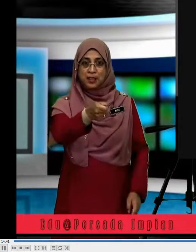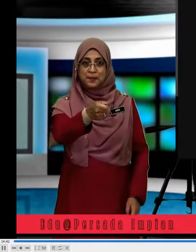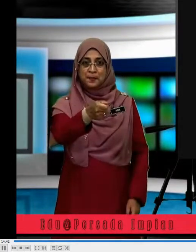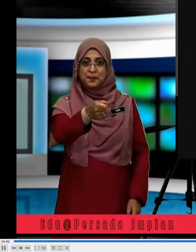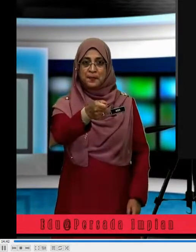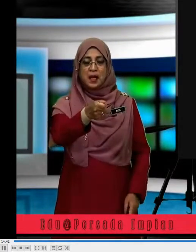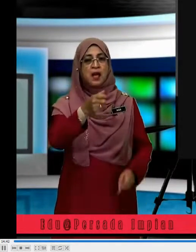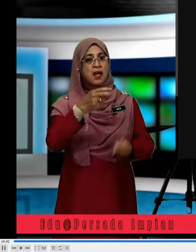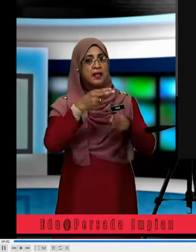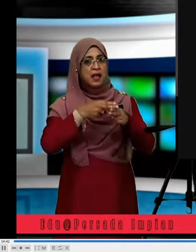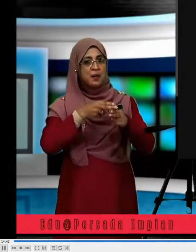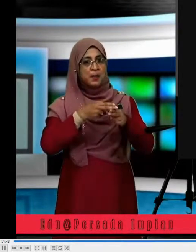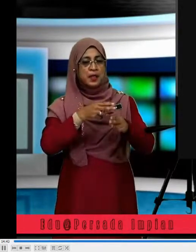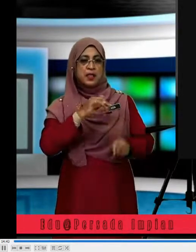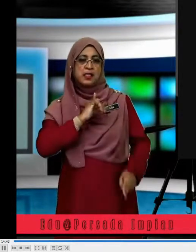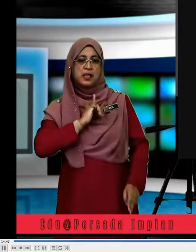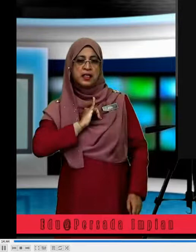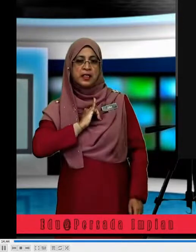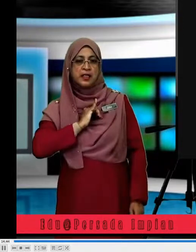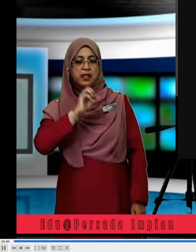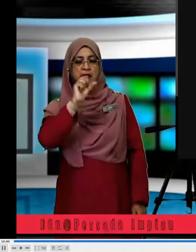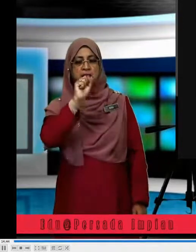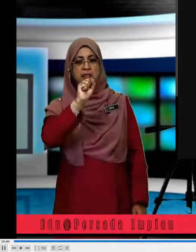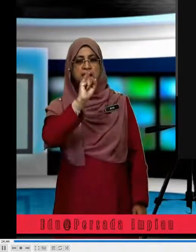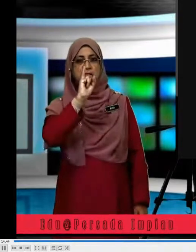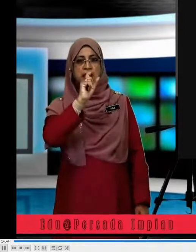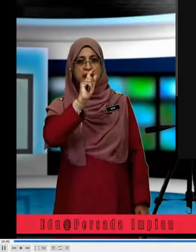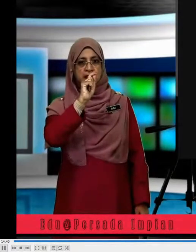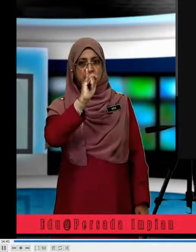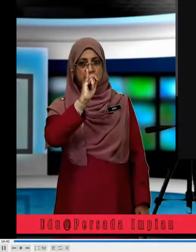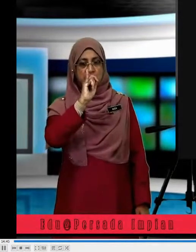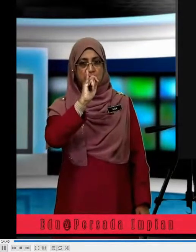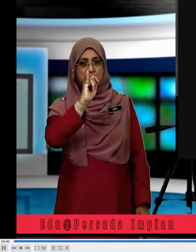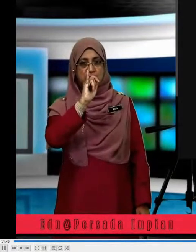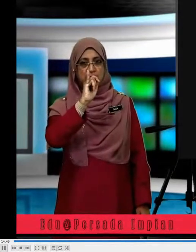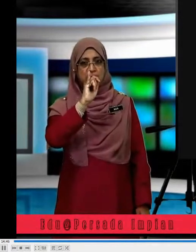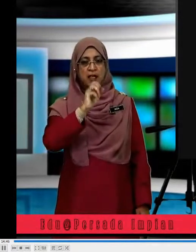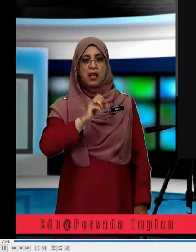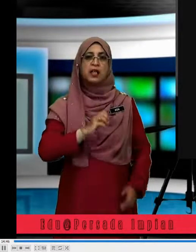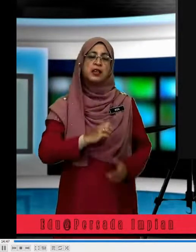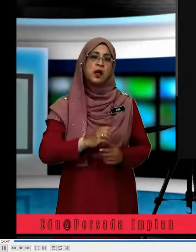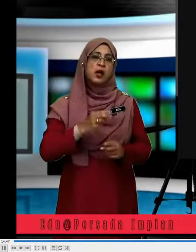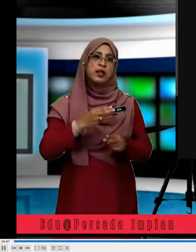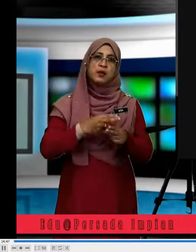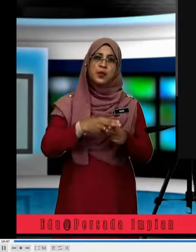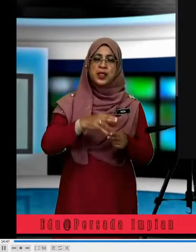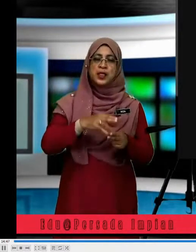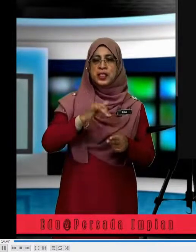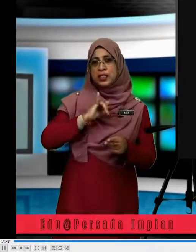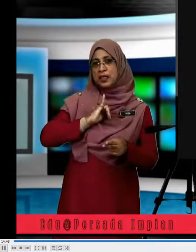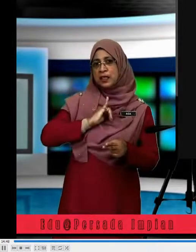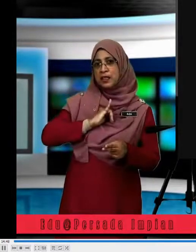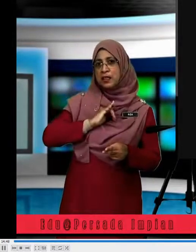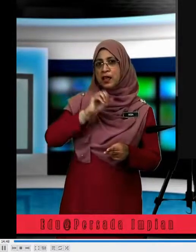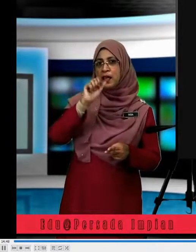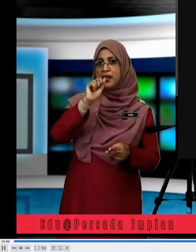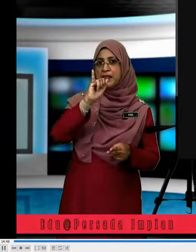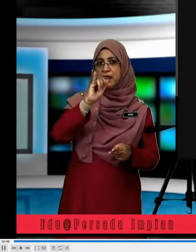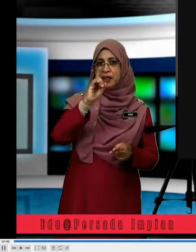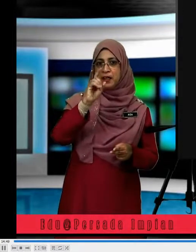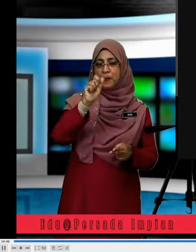Ahmad Hai nama saya Siti Hai adakah names saya